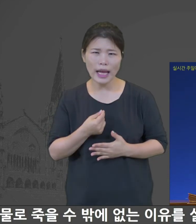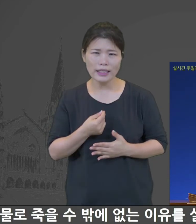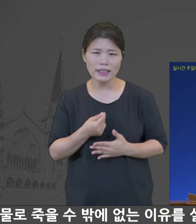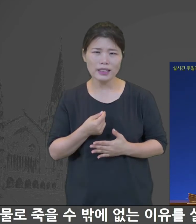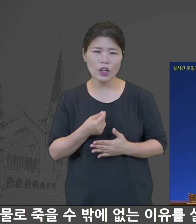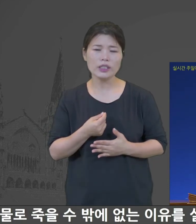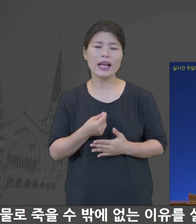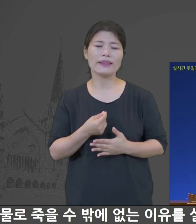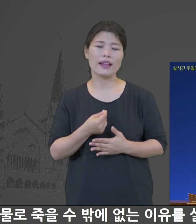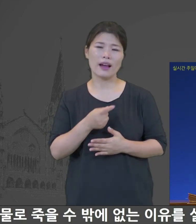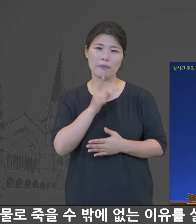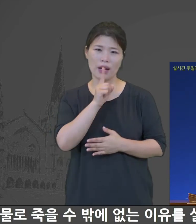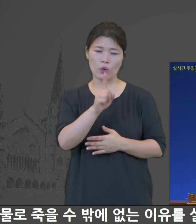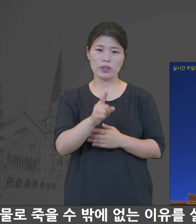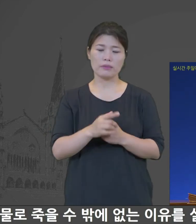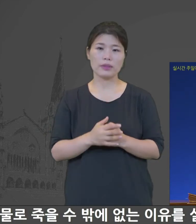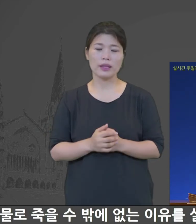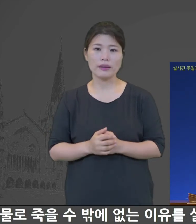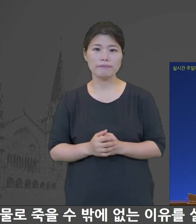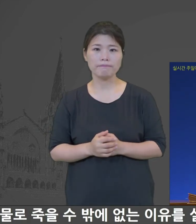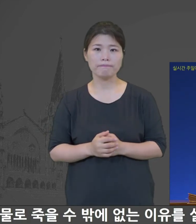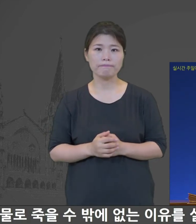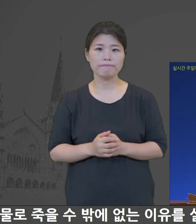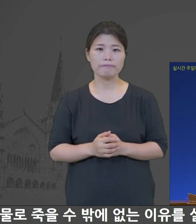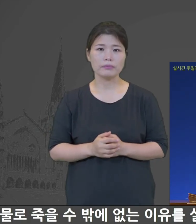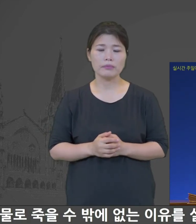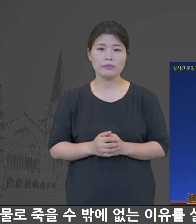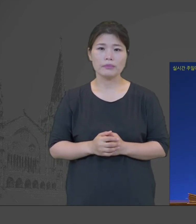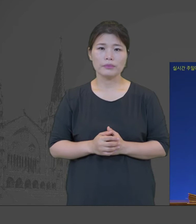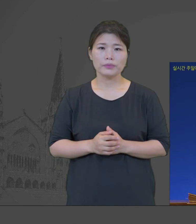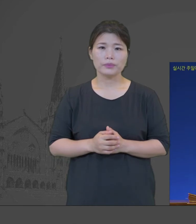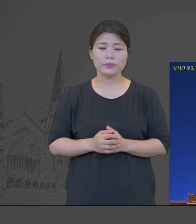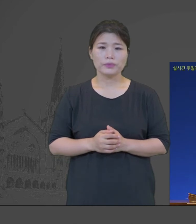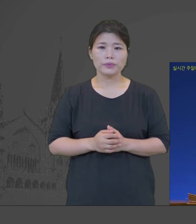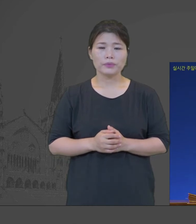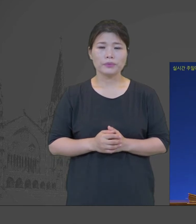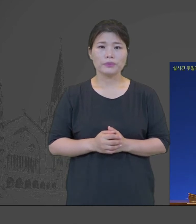하여, 이렇게 표현이 되죠. 이게 굉장히